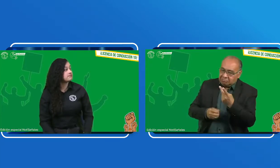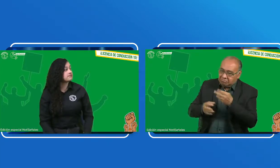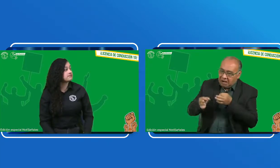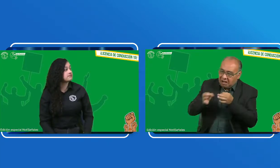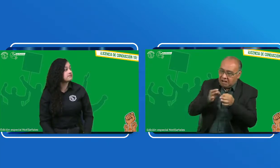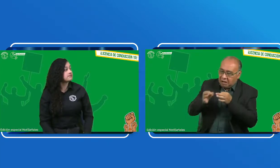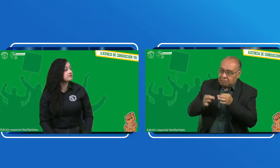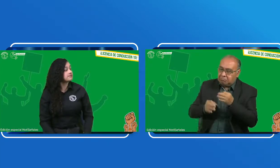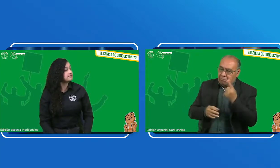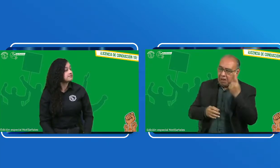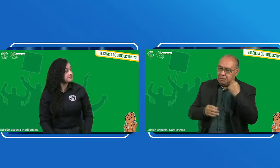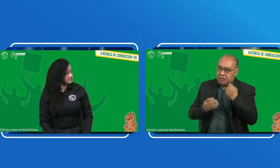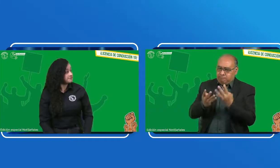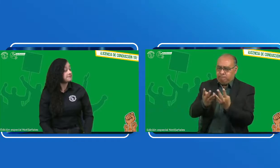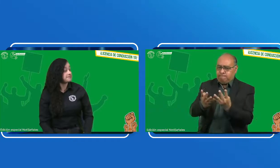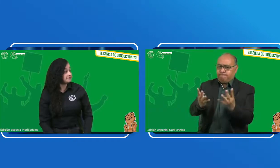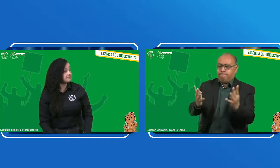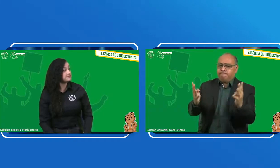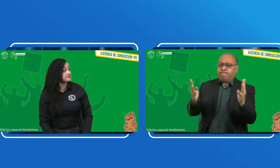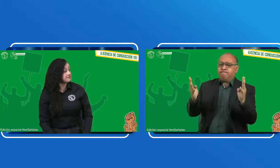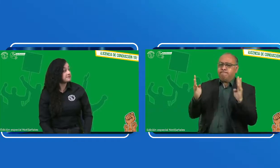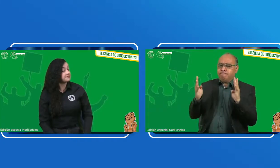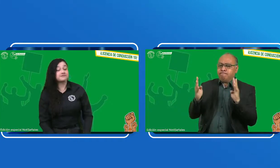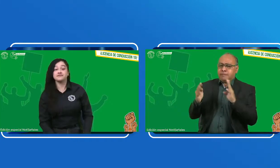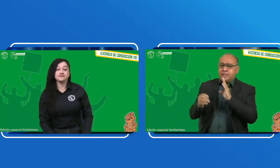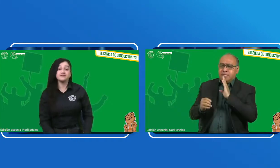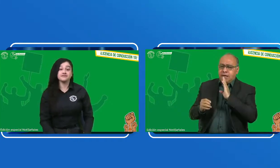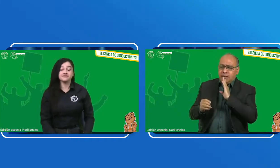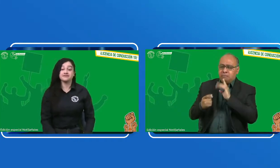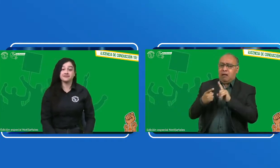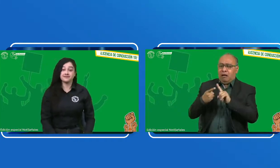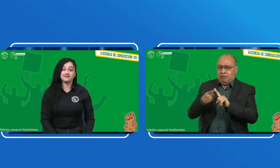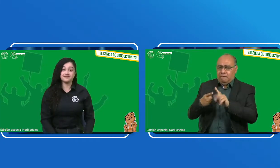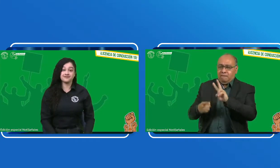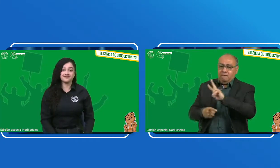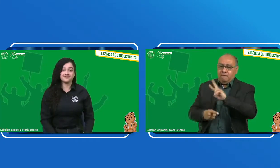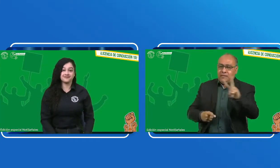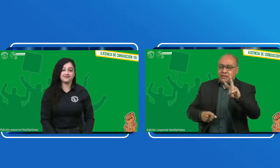reunión en Mintransporte. Sandra Rojas estuvo con nosotros allí también.